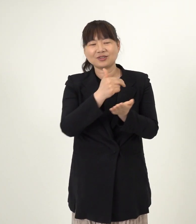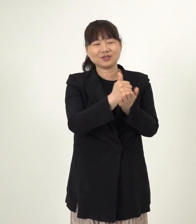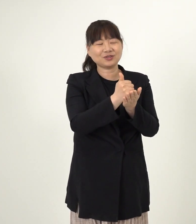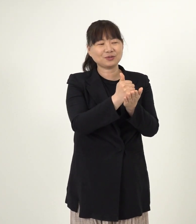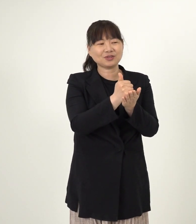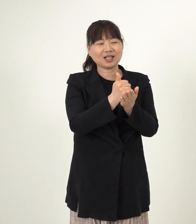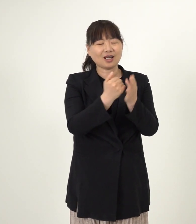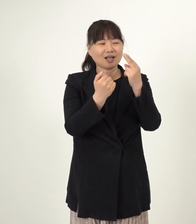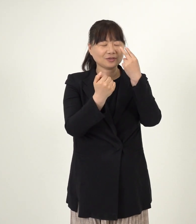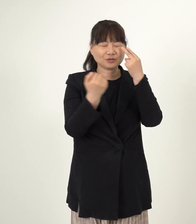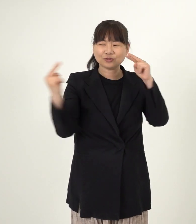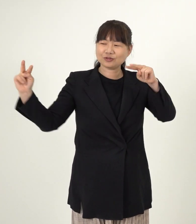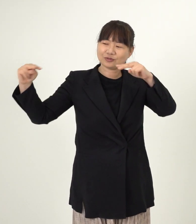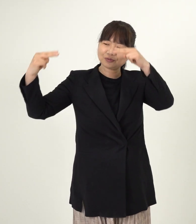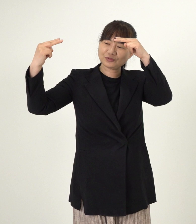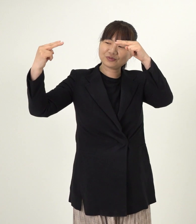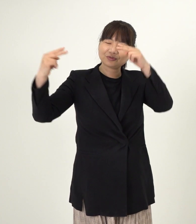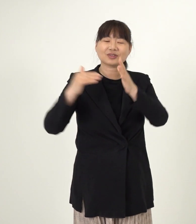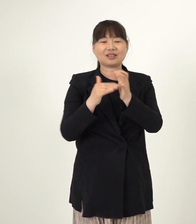주님과의 눈빛의 마주침.